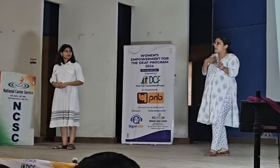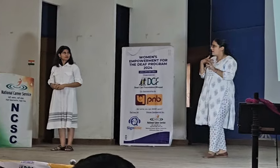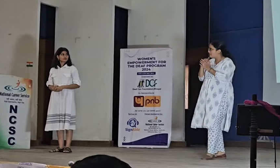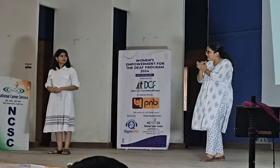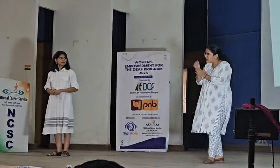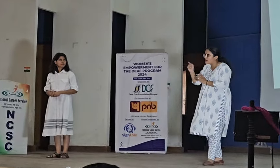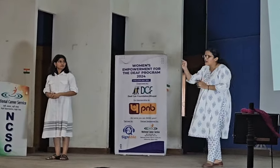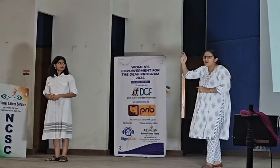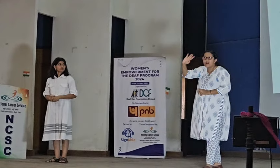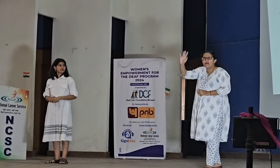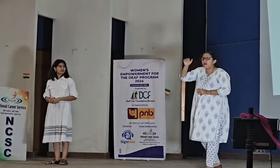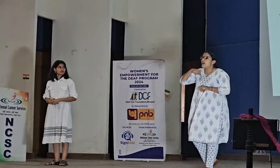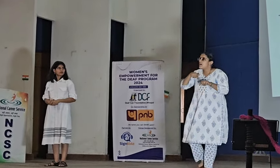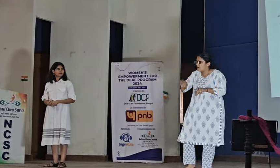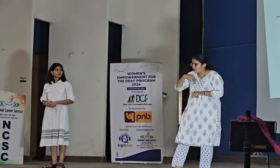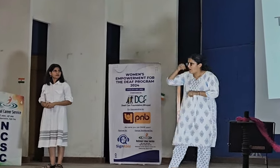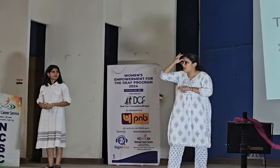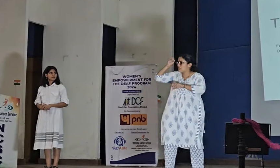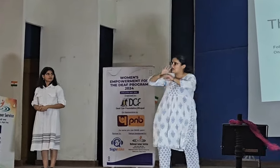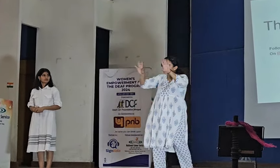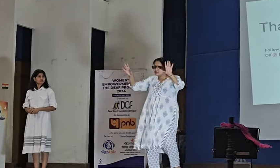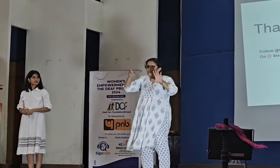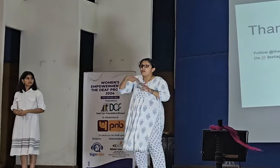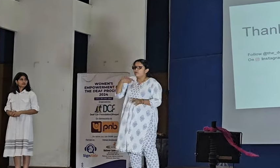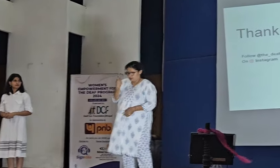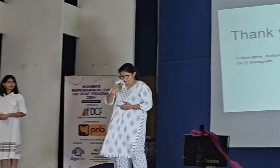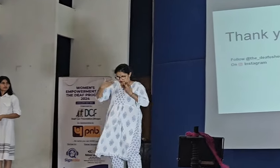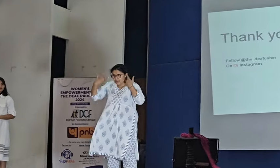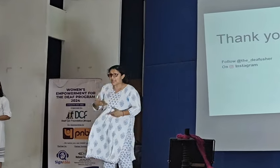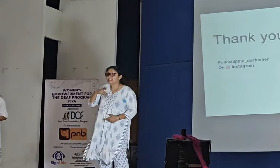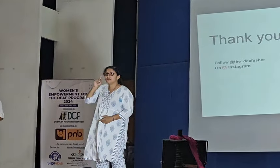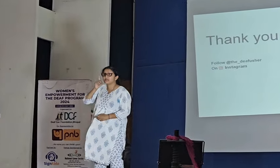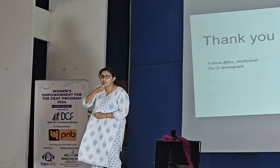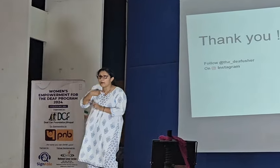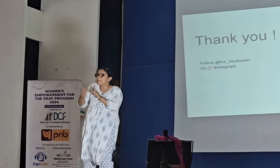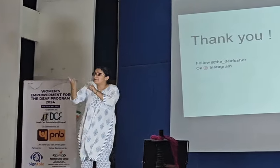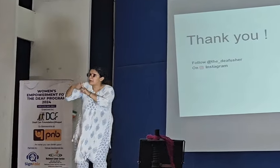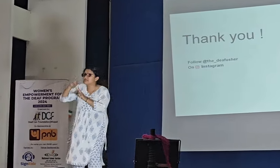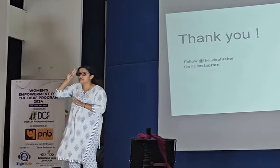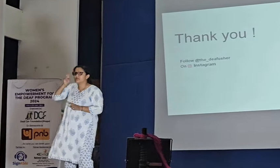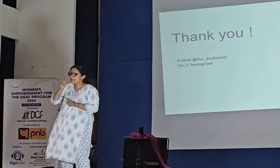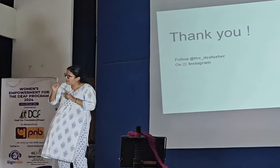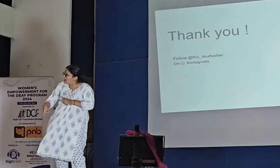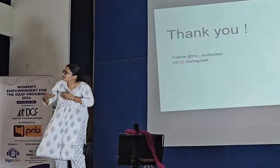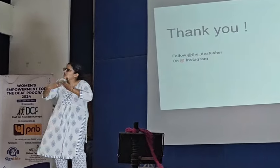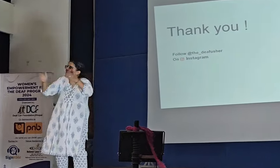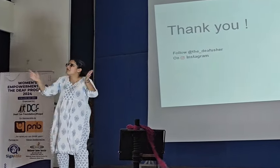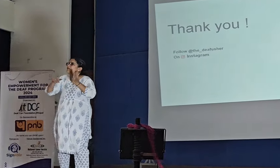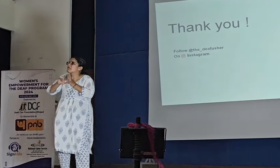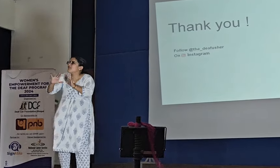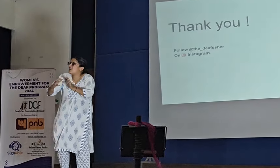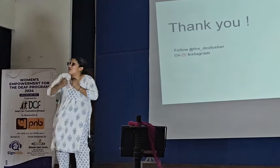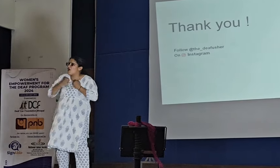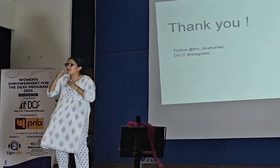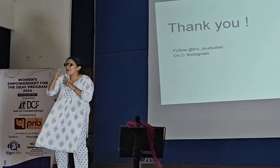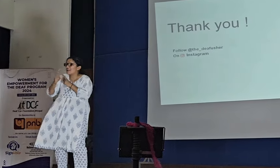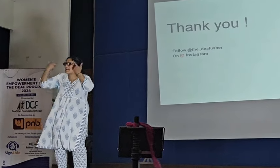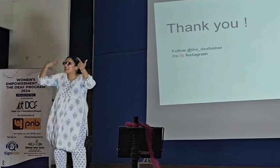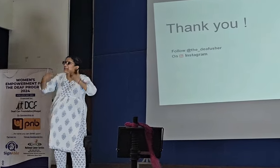जब लोग हैरान परेशान जैसा रिएक्शन लेते थे तो मुझे अच्छा नहीं लगता था कि अरे ये लोग ऐसे बोल रहे हैं तुम्हें अशर है, और